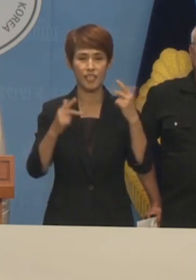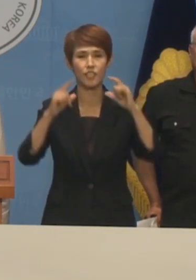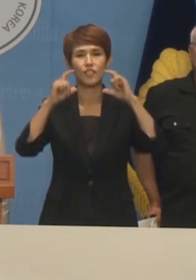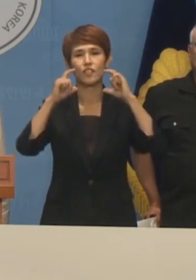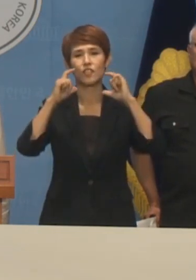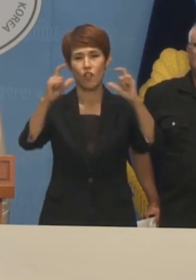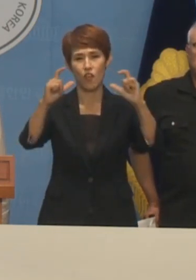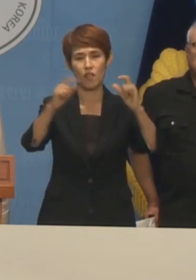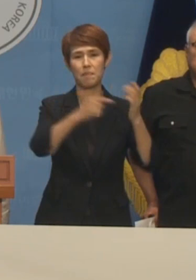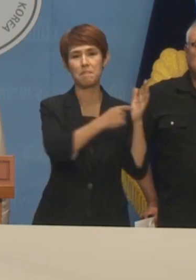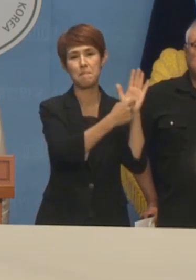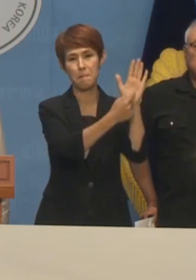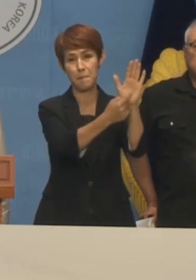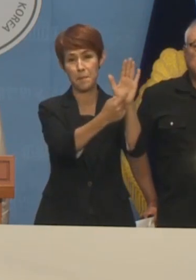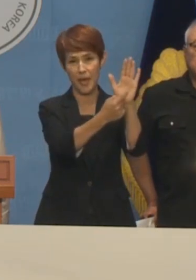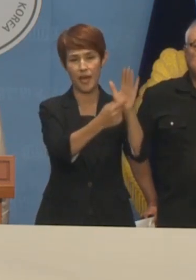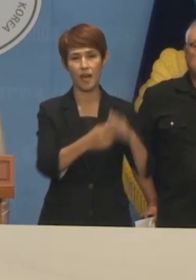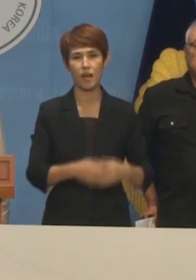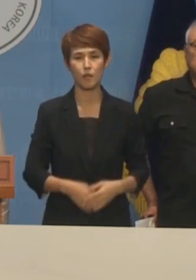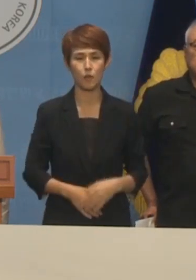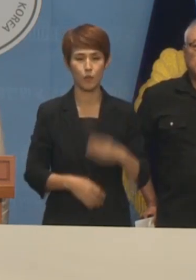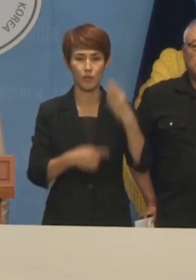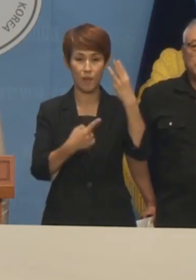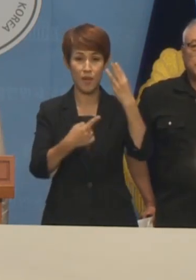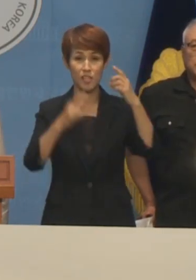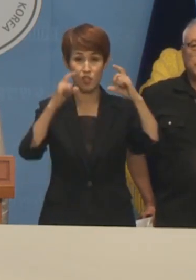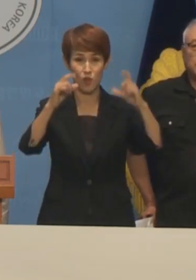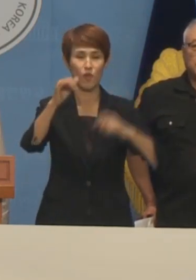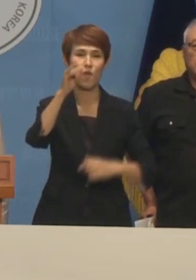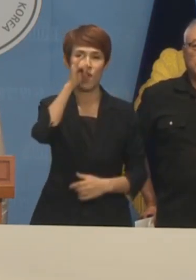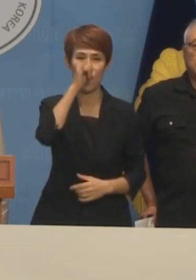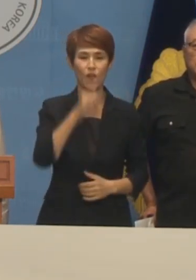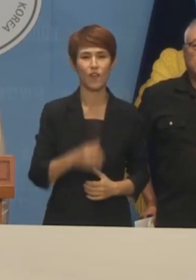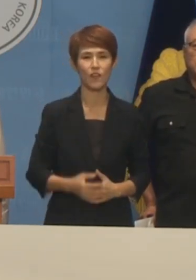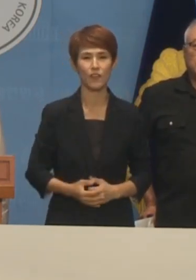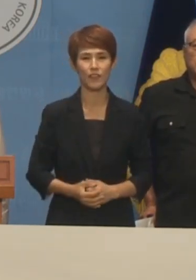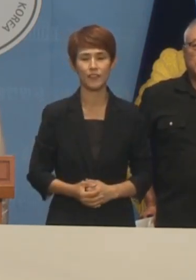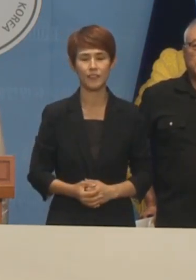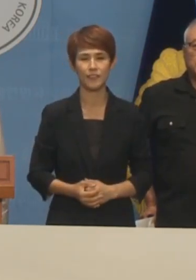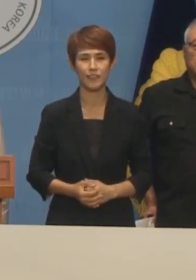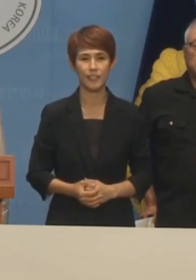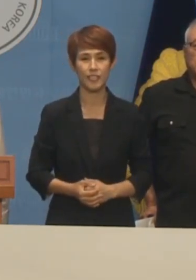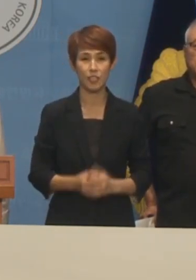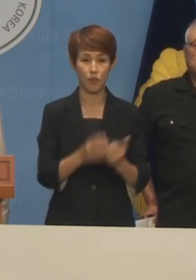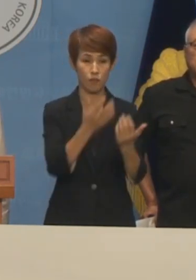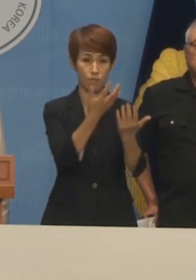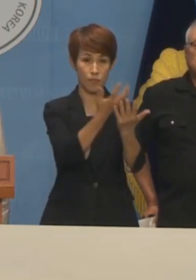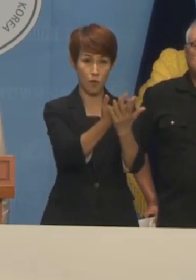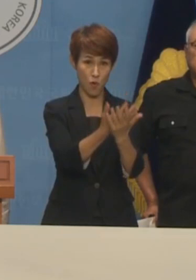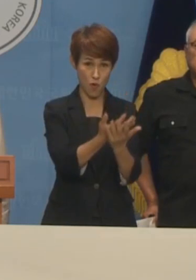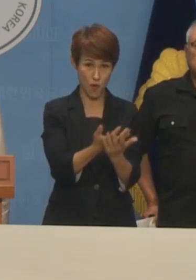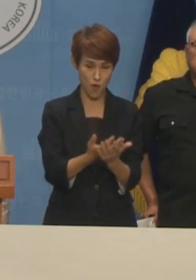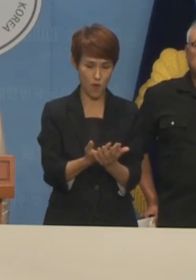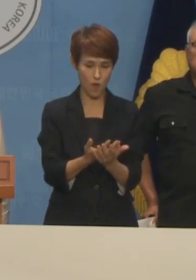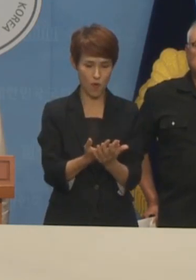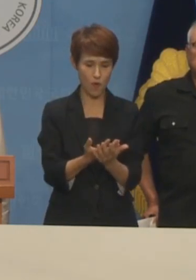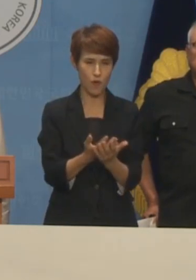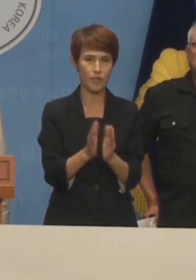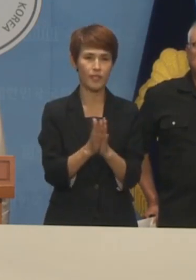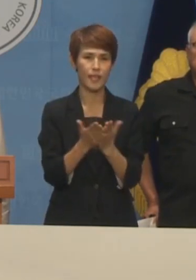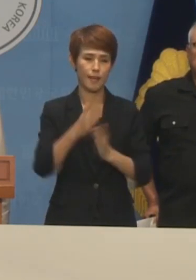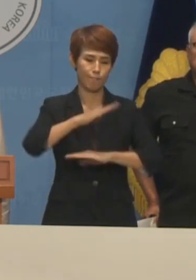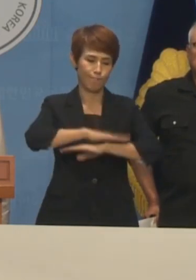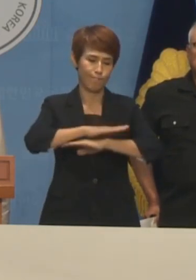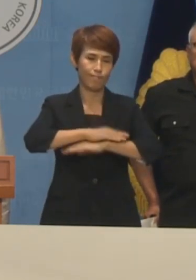우리가 발표를 했고요. 또 3.1 선언문이 있습니다. 그래서 이러한 선언문 자료들을 우리가 소책자를 만들어서